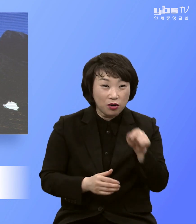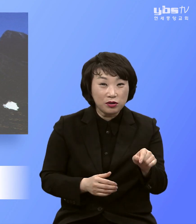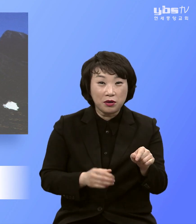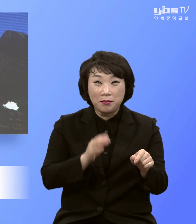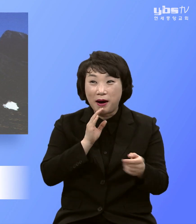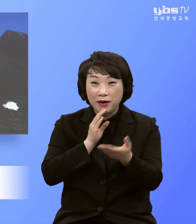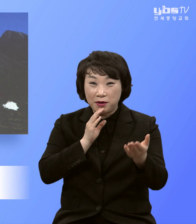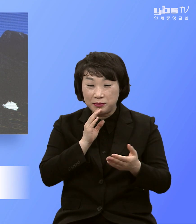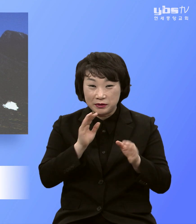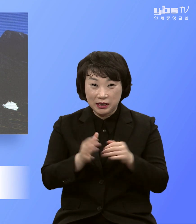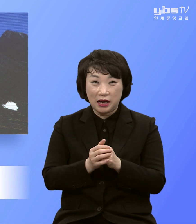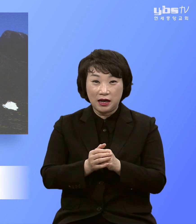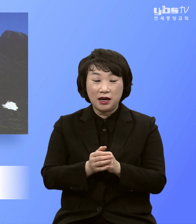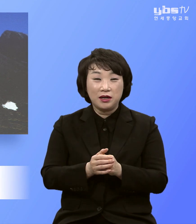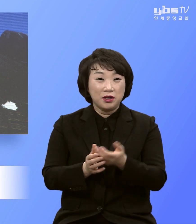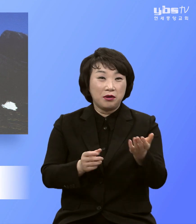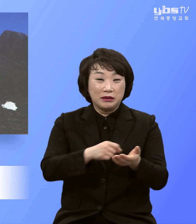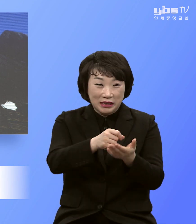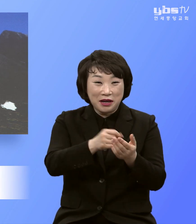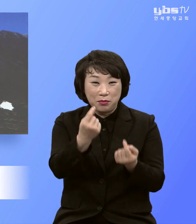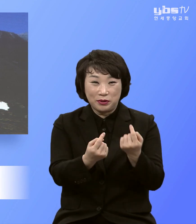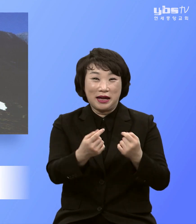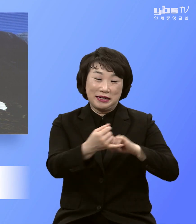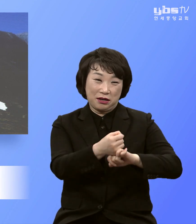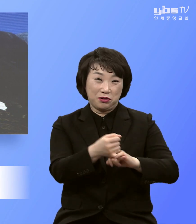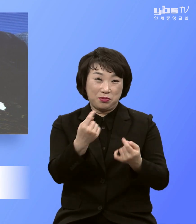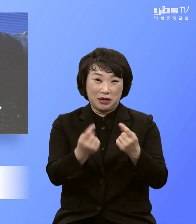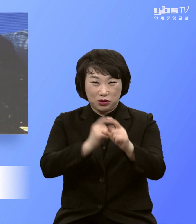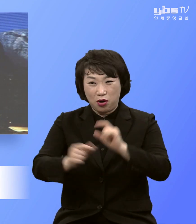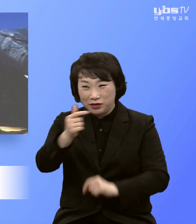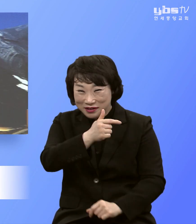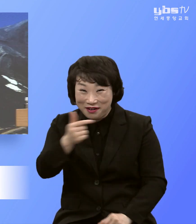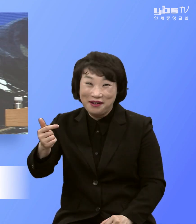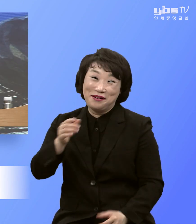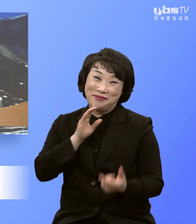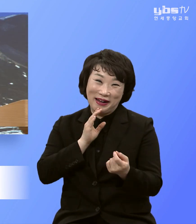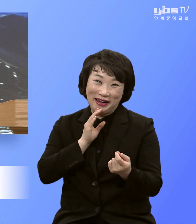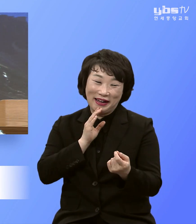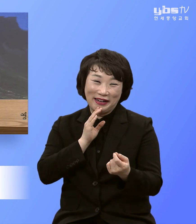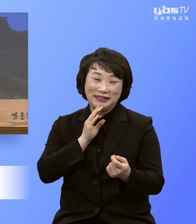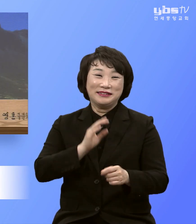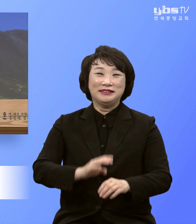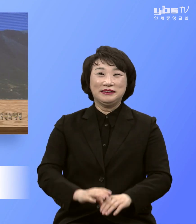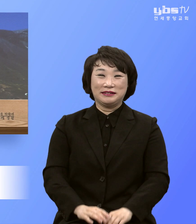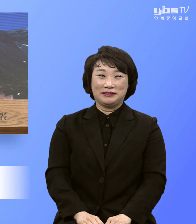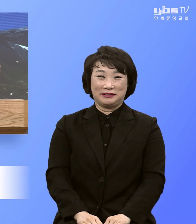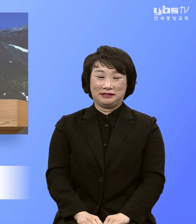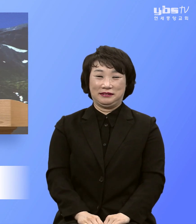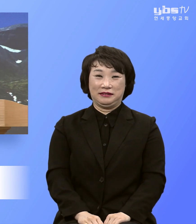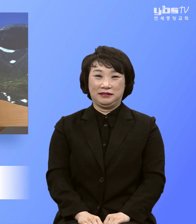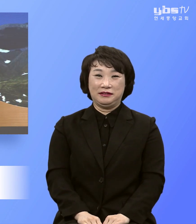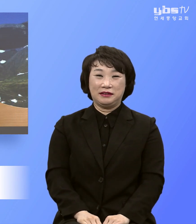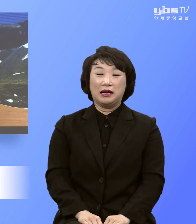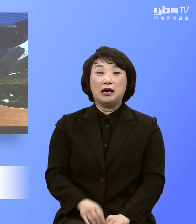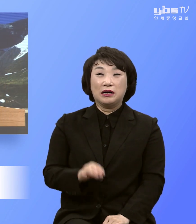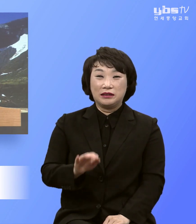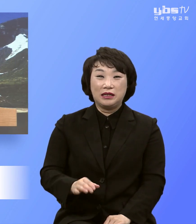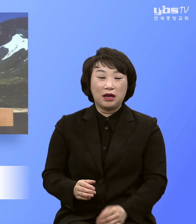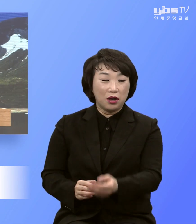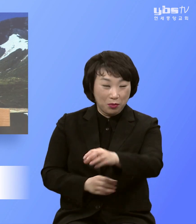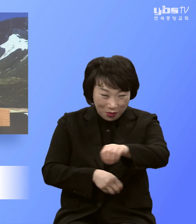이것은 사인보다 약속보다 더 큰 것이라는 사실을 알아야 된다 이 말입니다. 근데